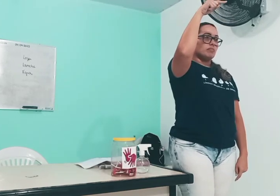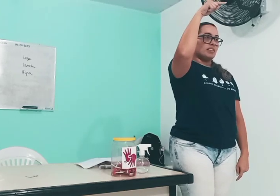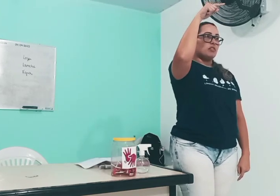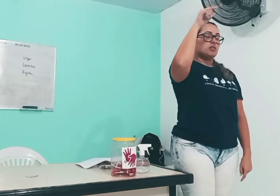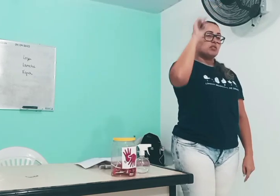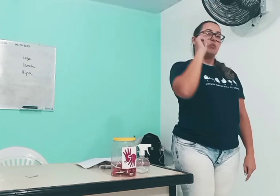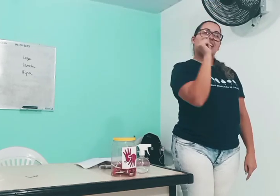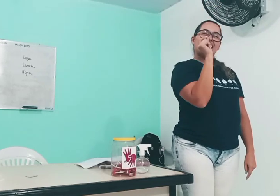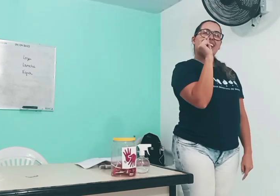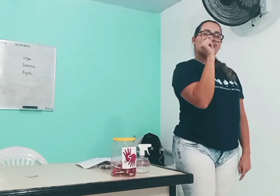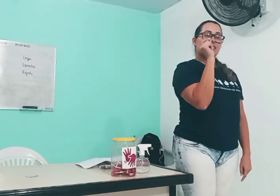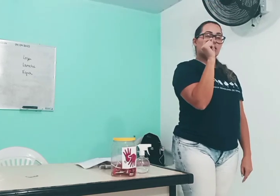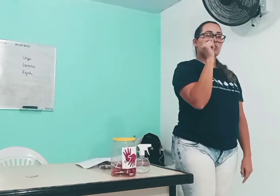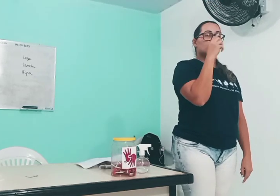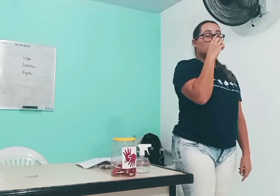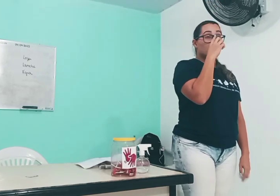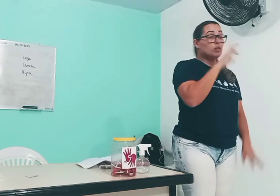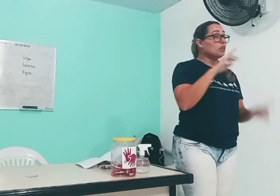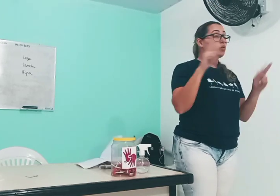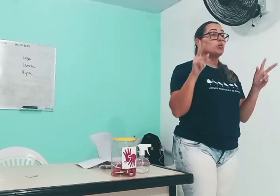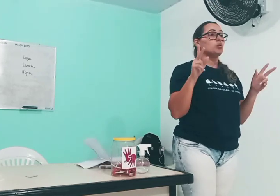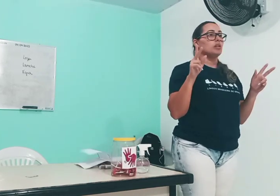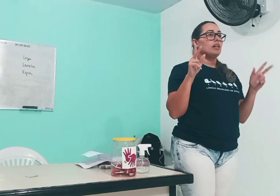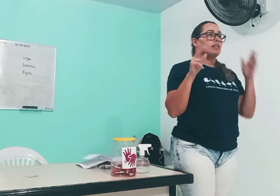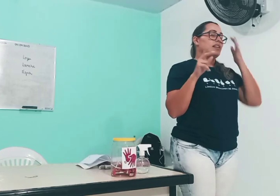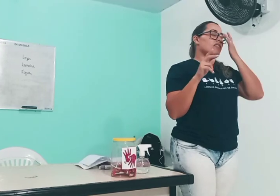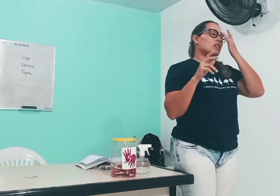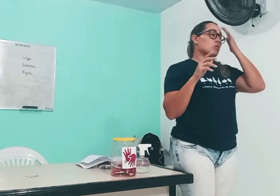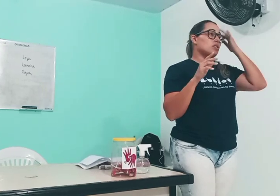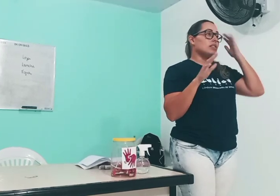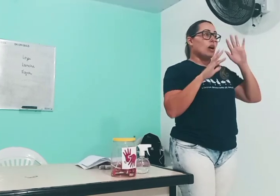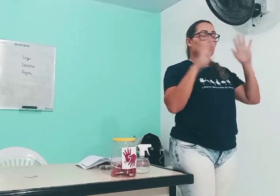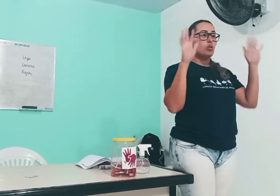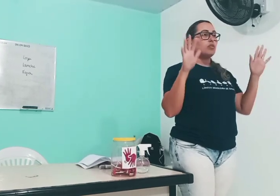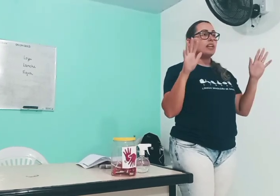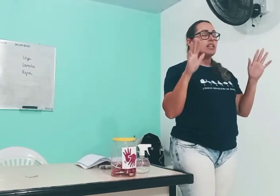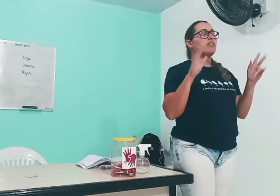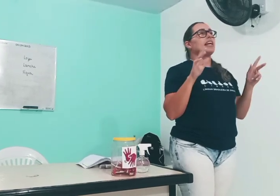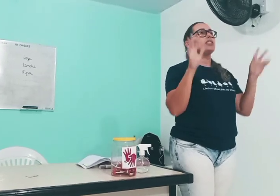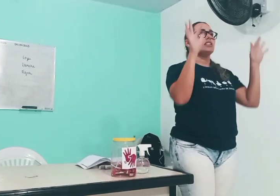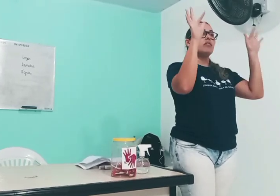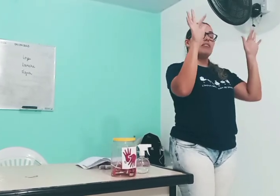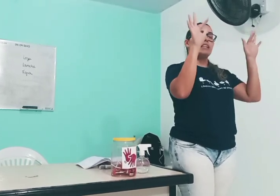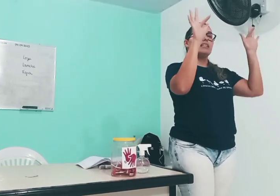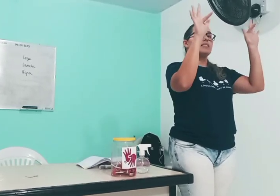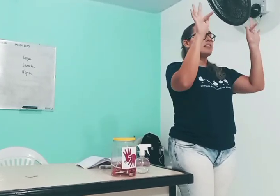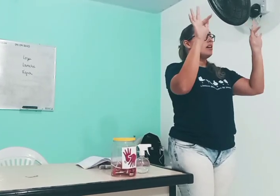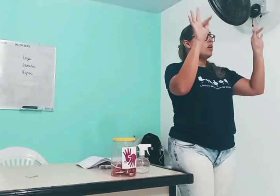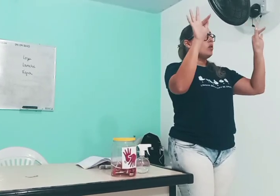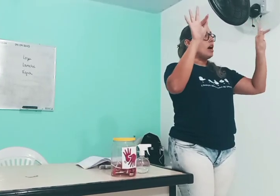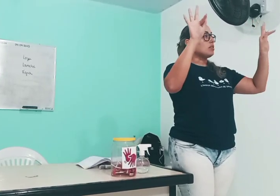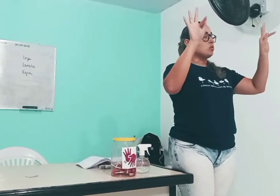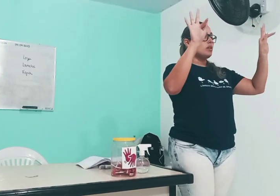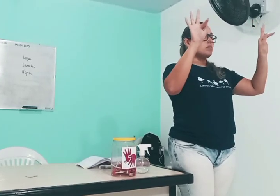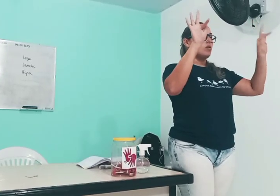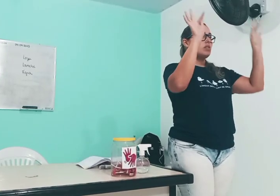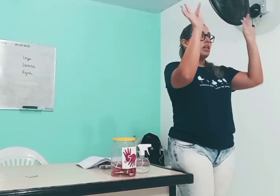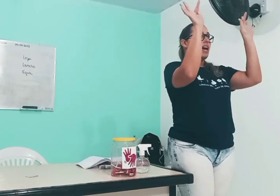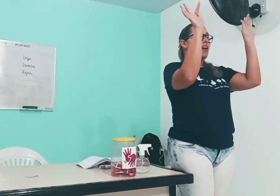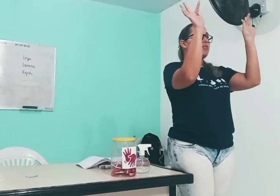Viu? Assim, são detalhezinhos que mudam tudo. Né? Faz o sinal todo ficar diferente. Então, feliz. As duas mãos em F e